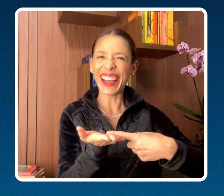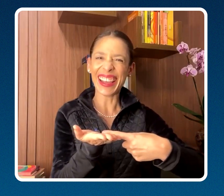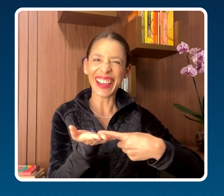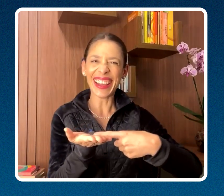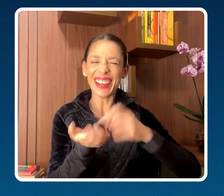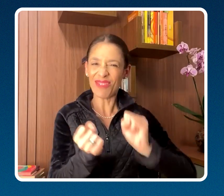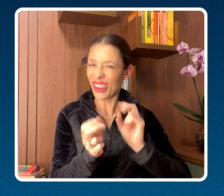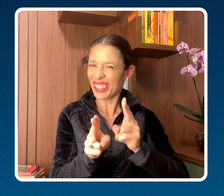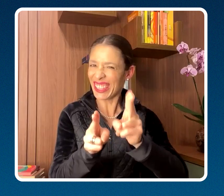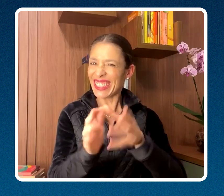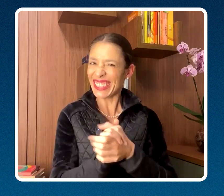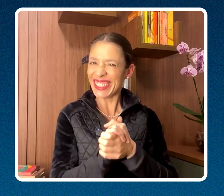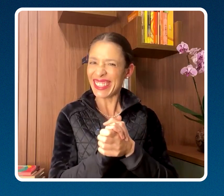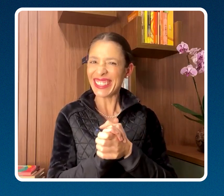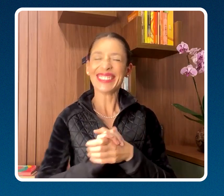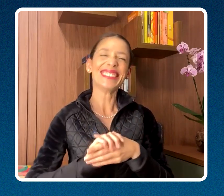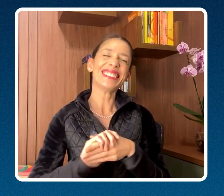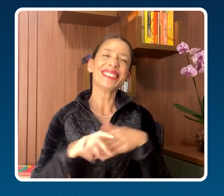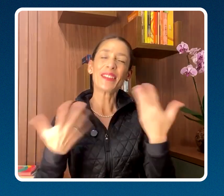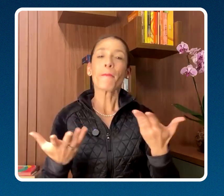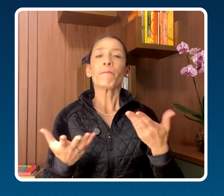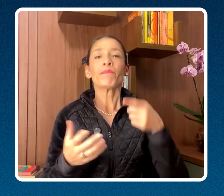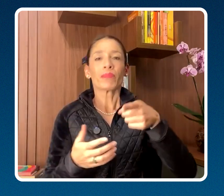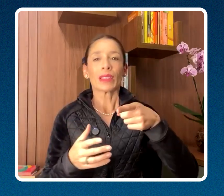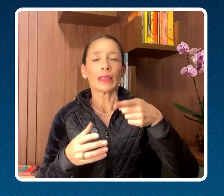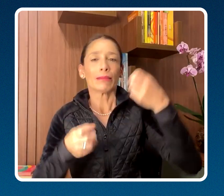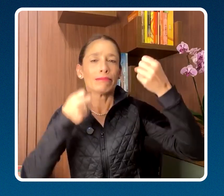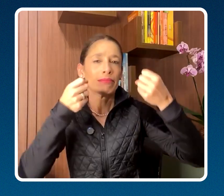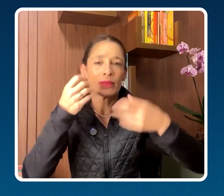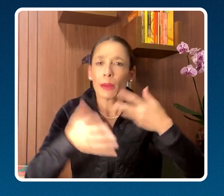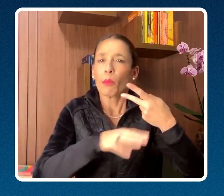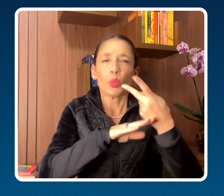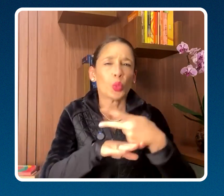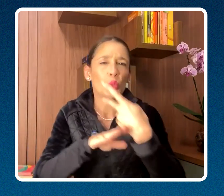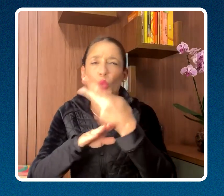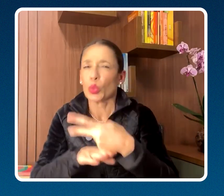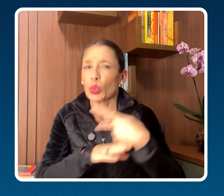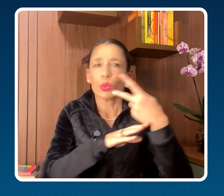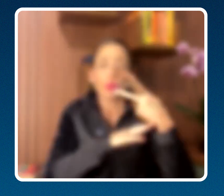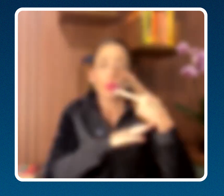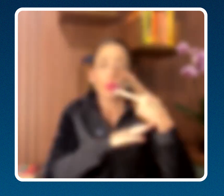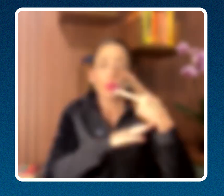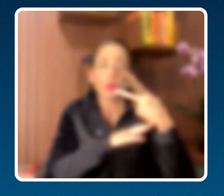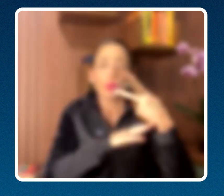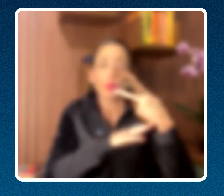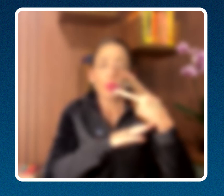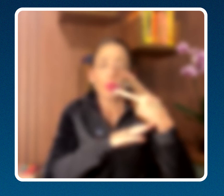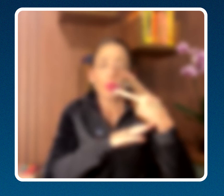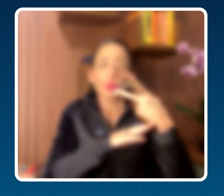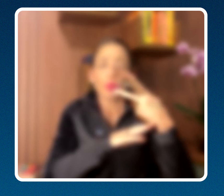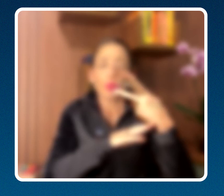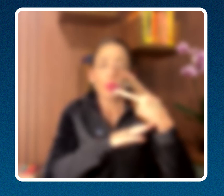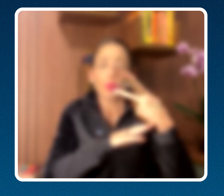Aí eu, né, assim, falas e mais falas, e aquele busca e corre atrás. E eu sei que acabou dando certo.